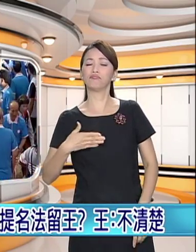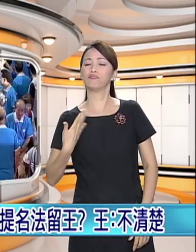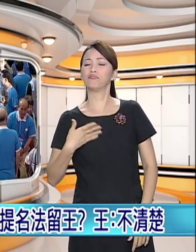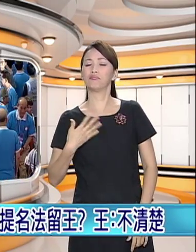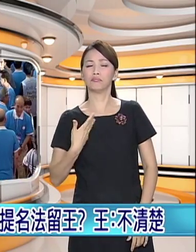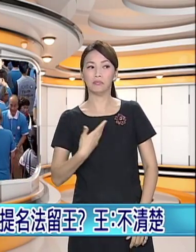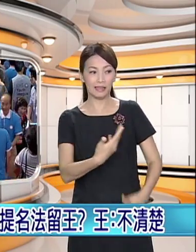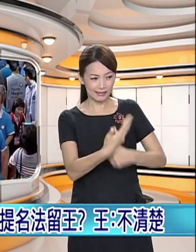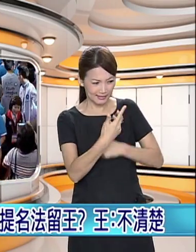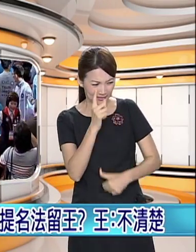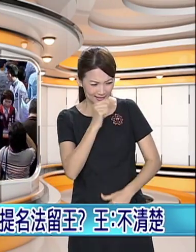个问题。